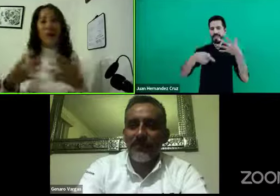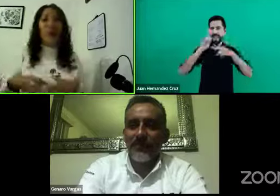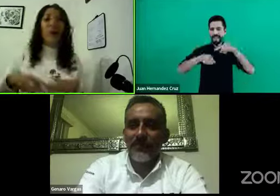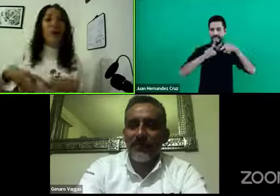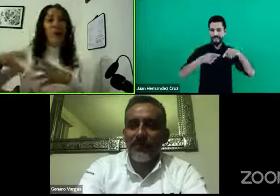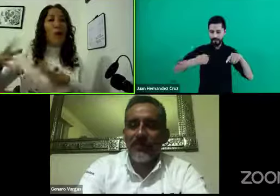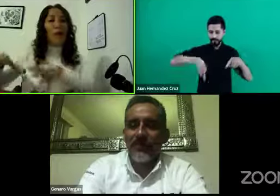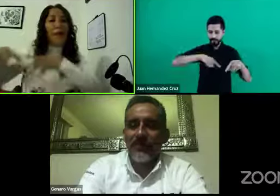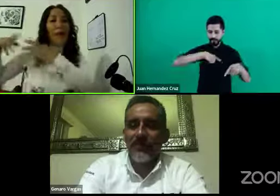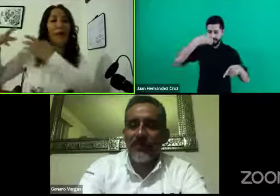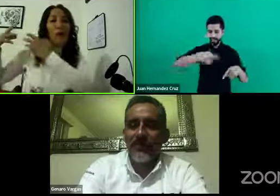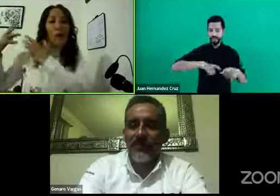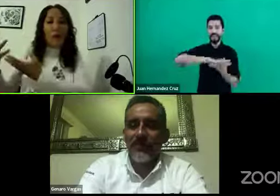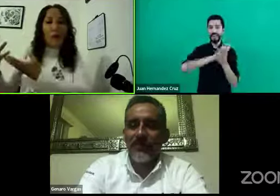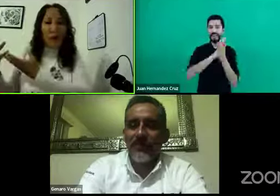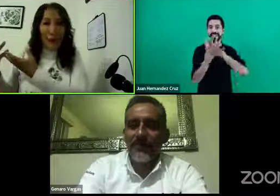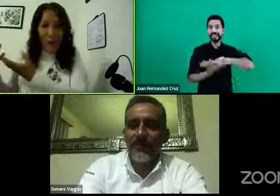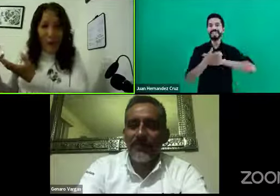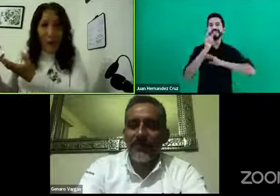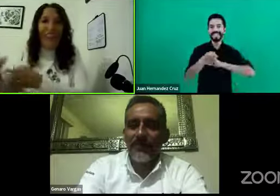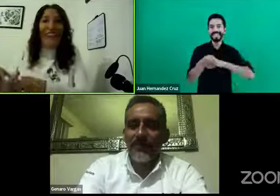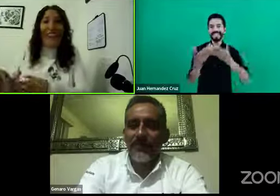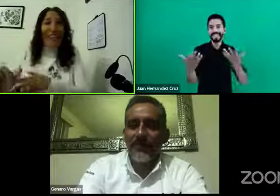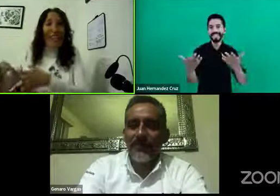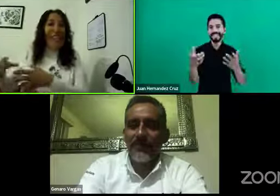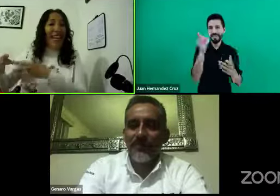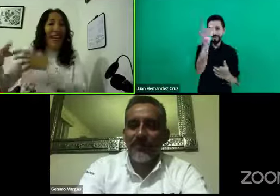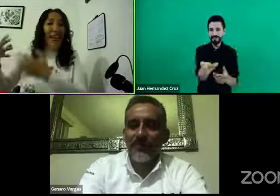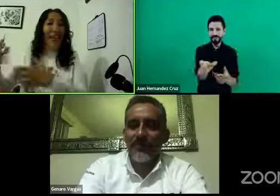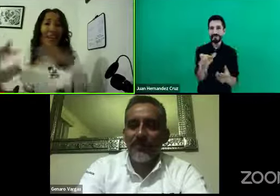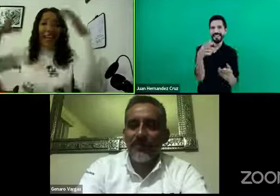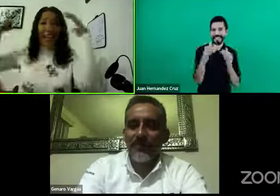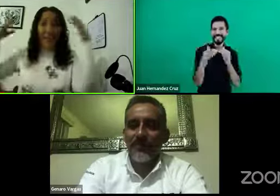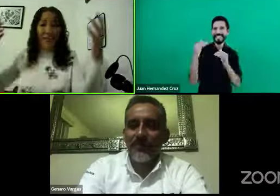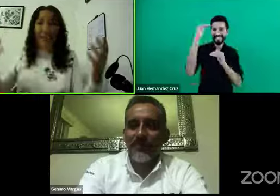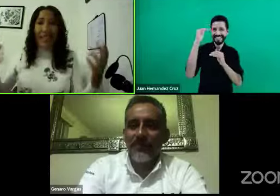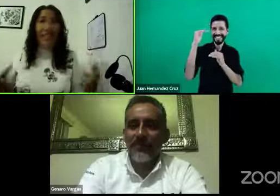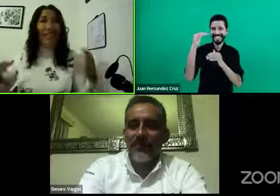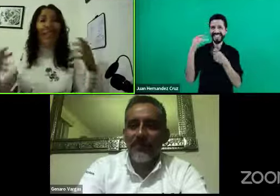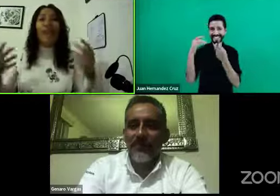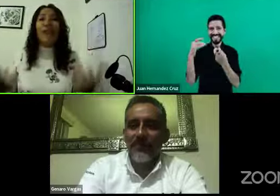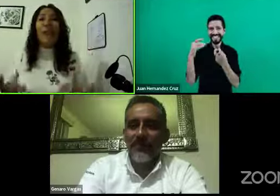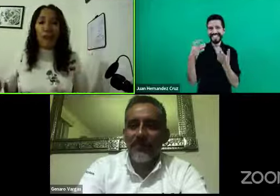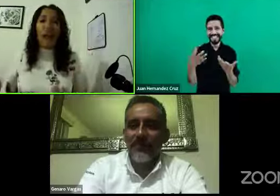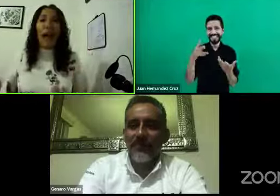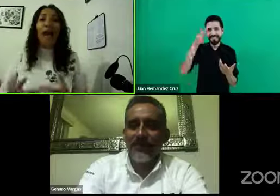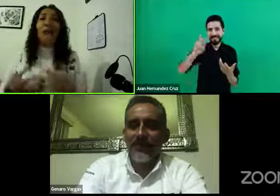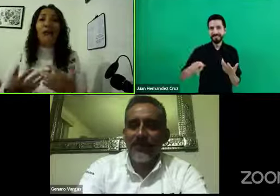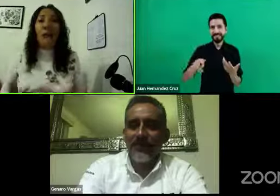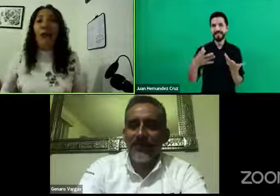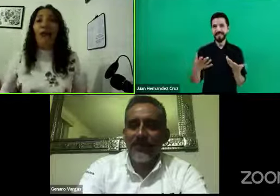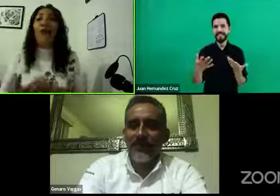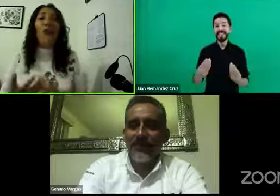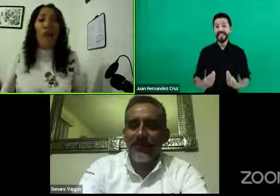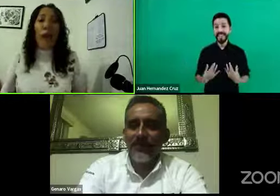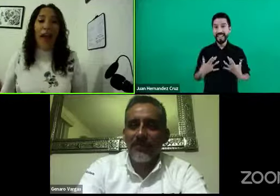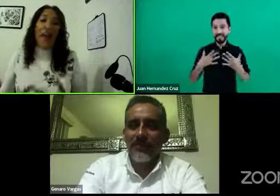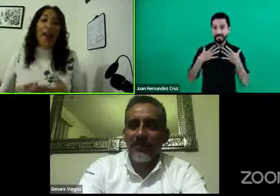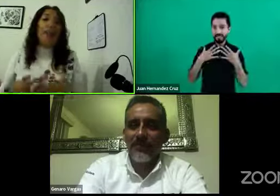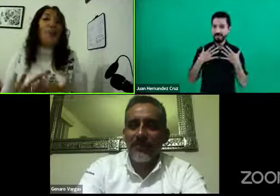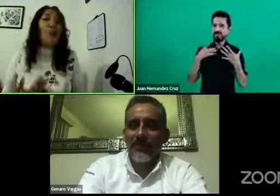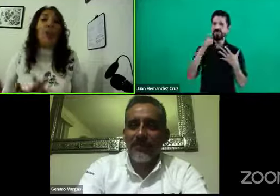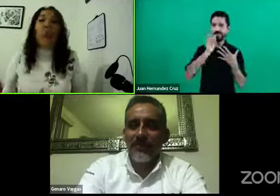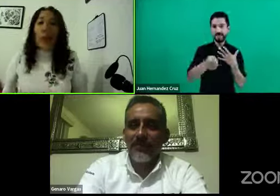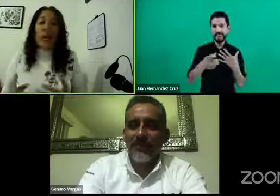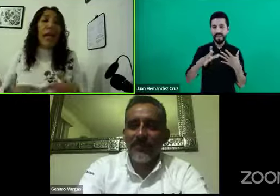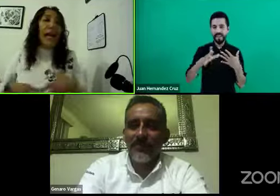como yo les digo, convertirnos en un avatar pro, en un avatar realmente que disfruta todo lo que hay.